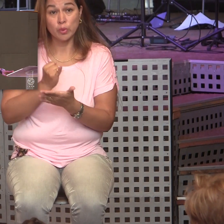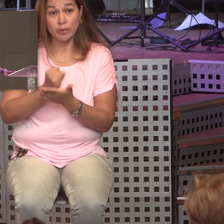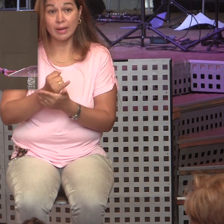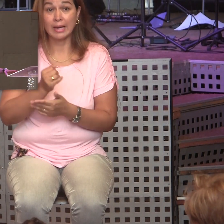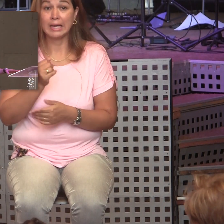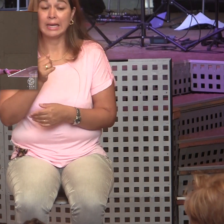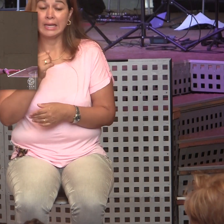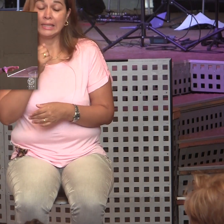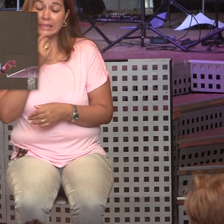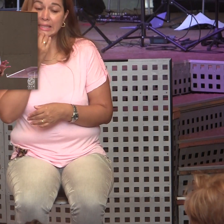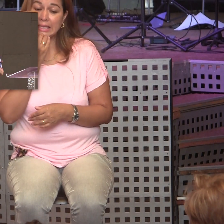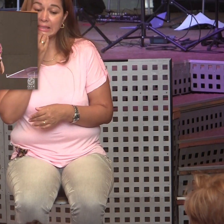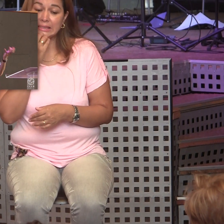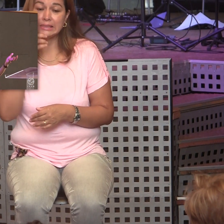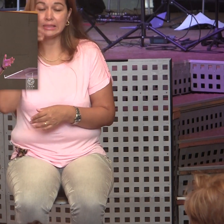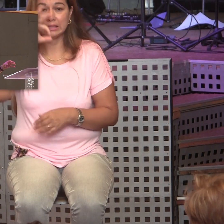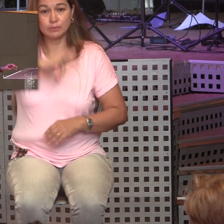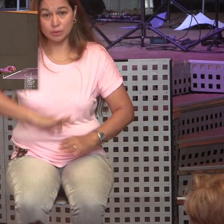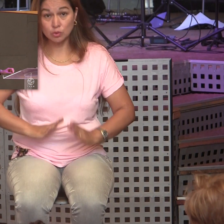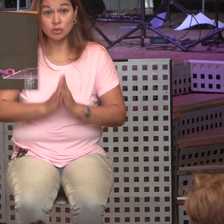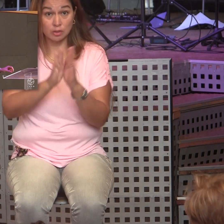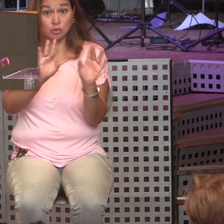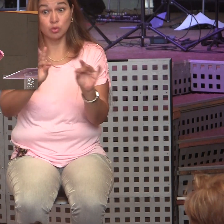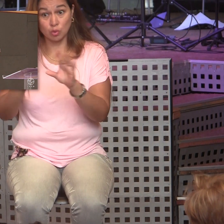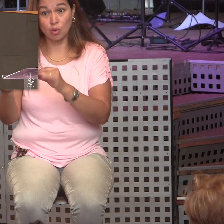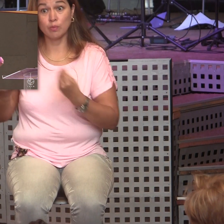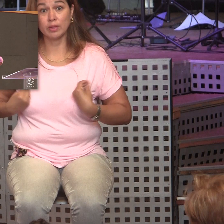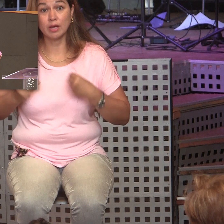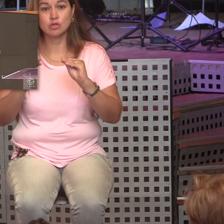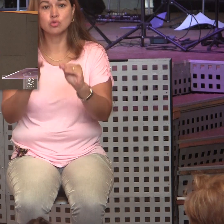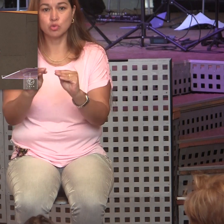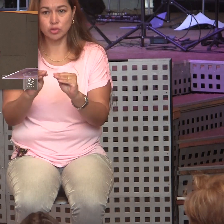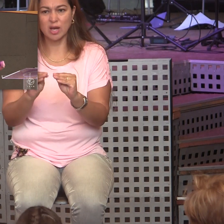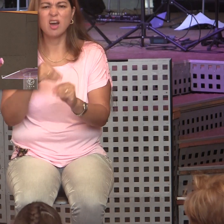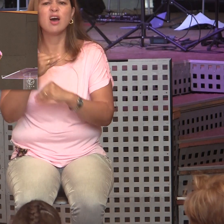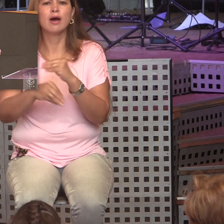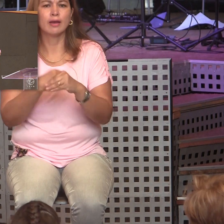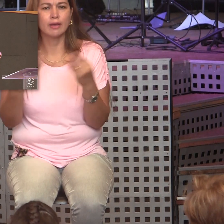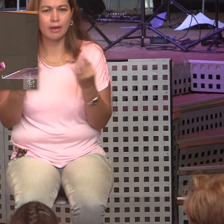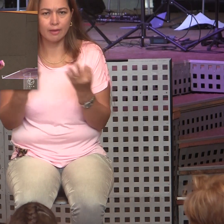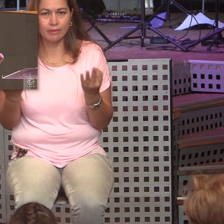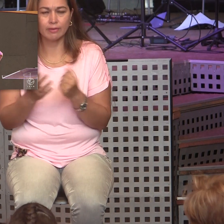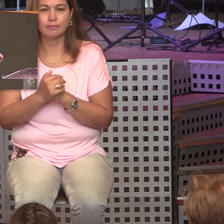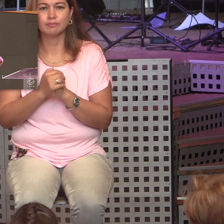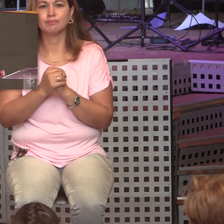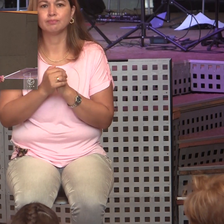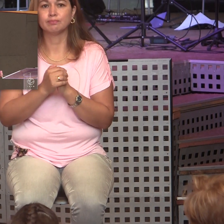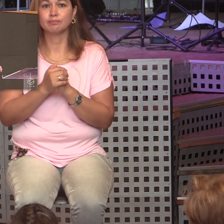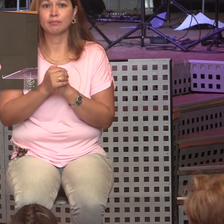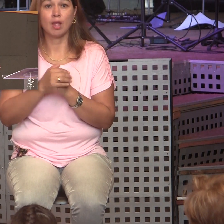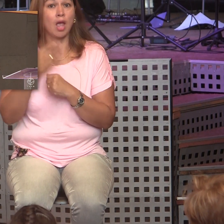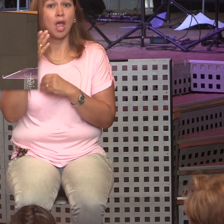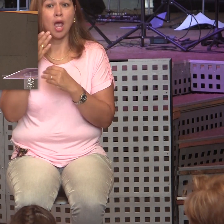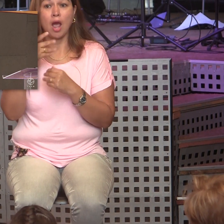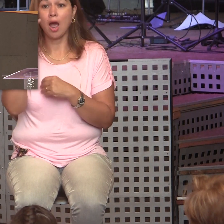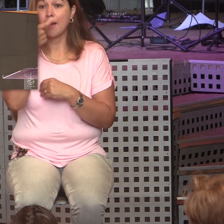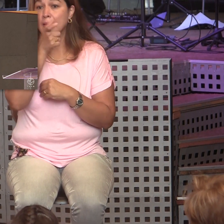Santo, voy a decir al revés ahora, no nos podemos quedar callados.